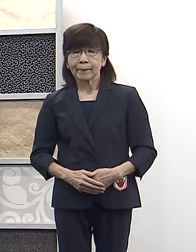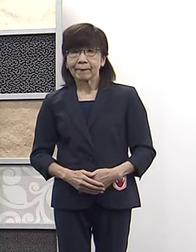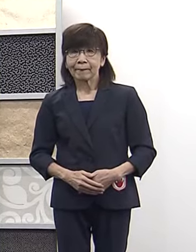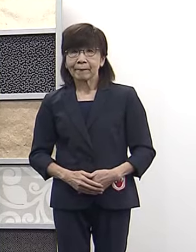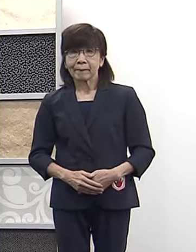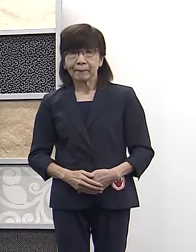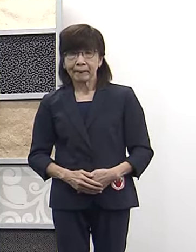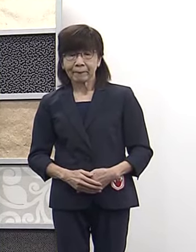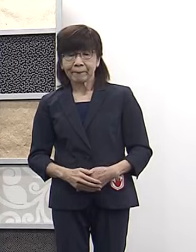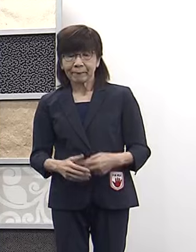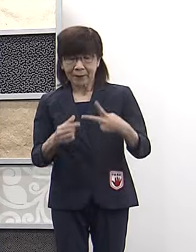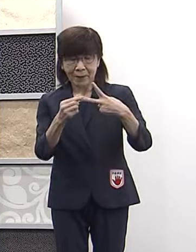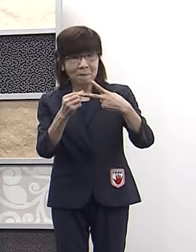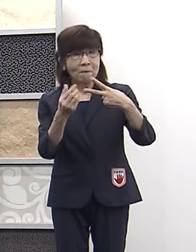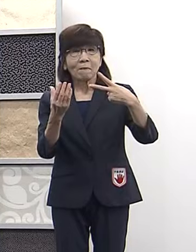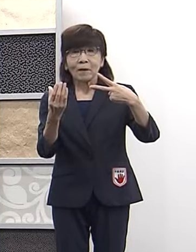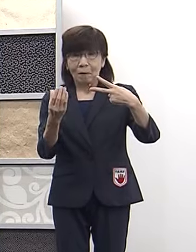本件につきましては以上です。